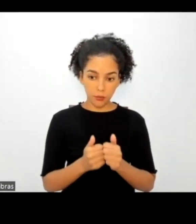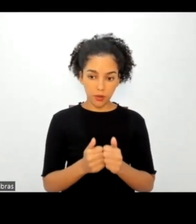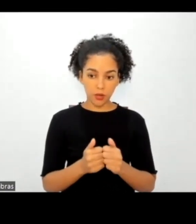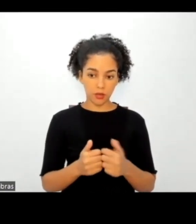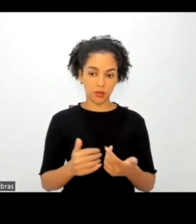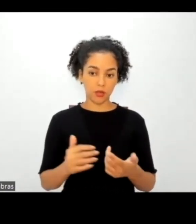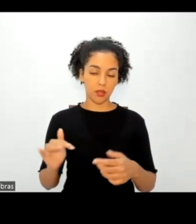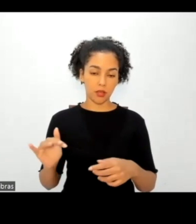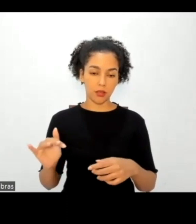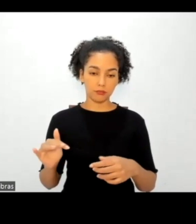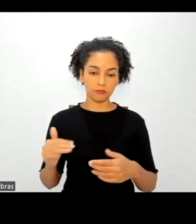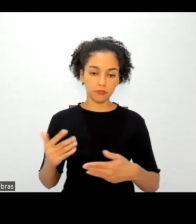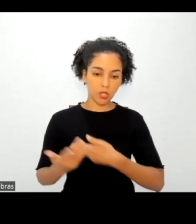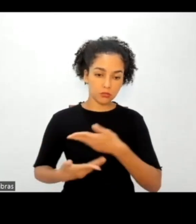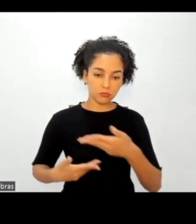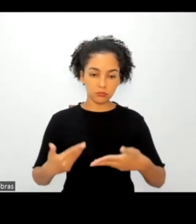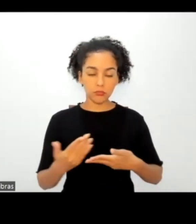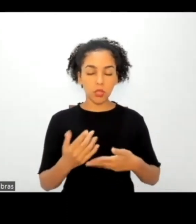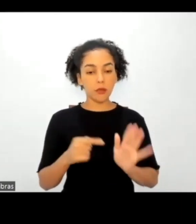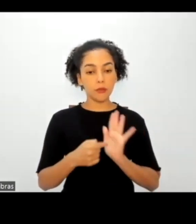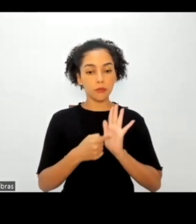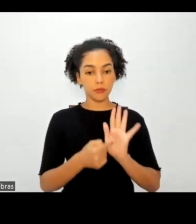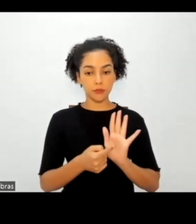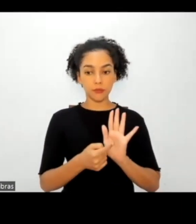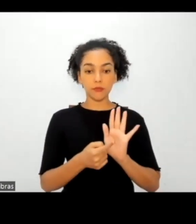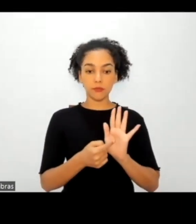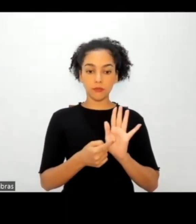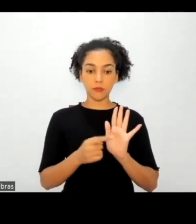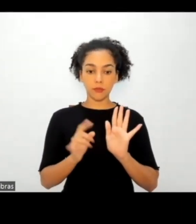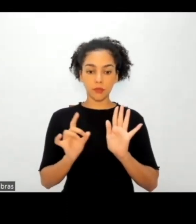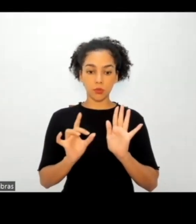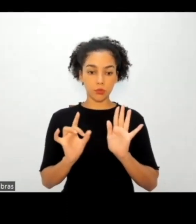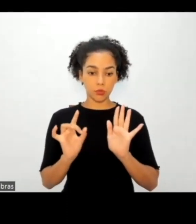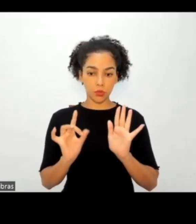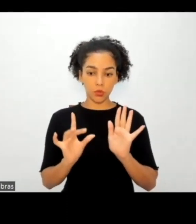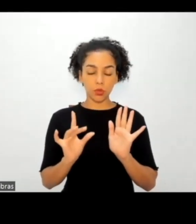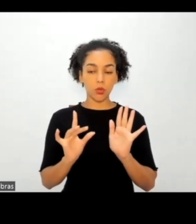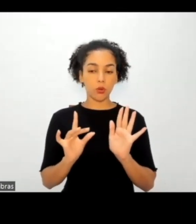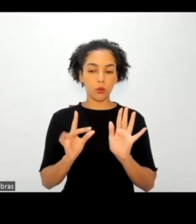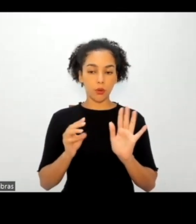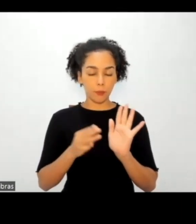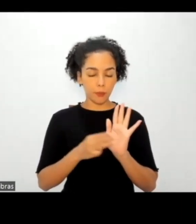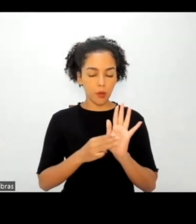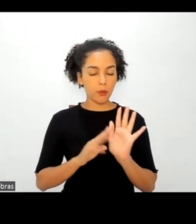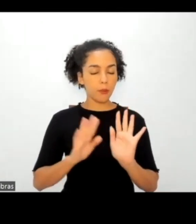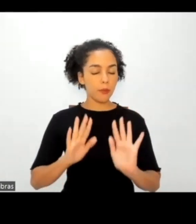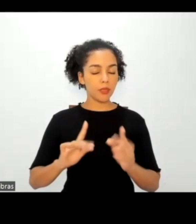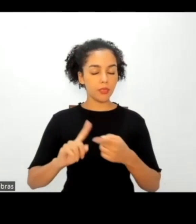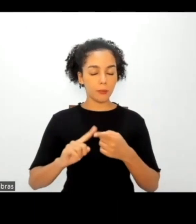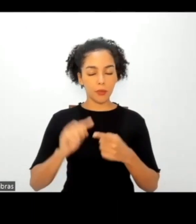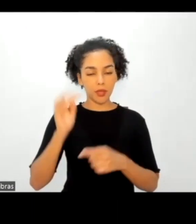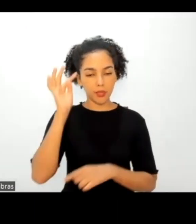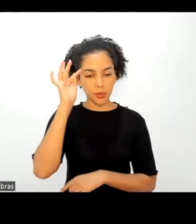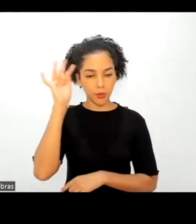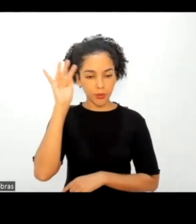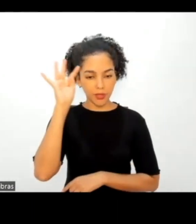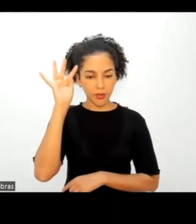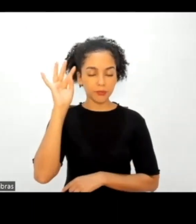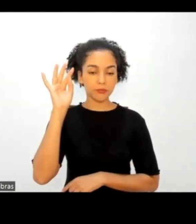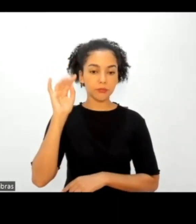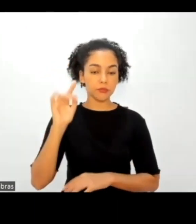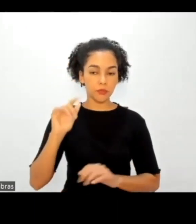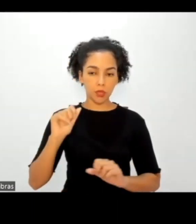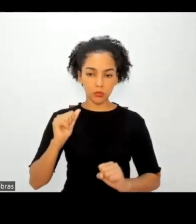também mostra a coerência, né, não só com o método, mas com a teoria, enfim, né, que